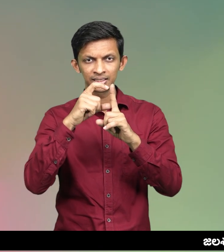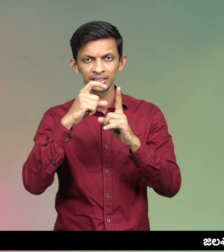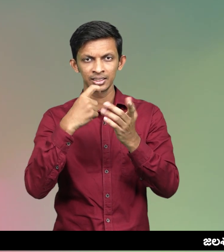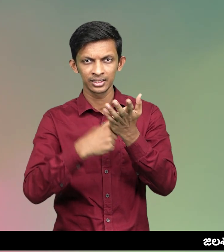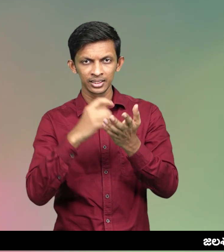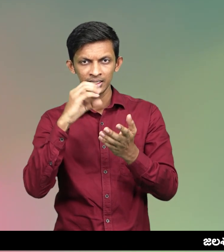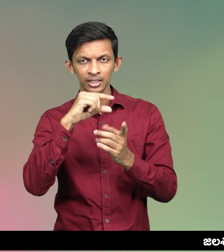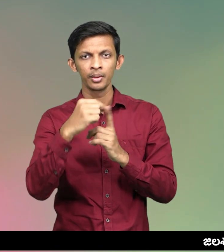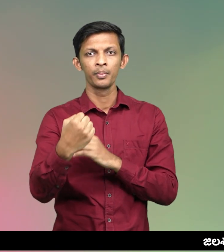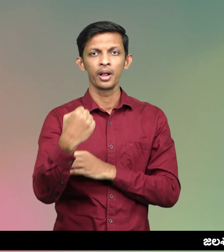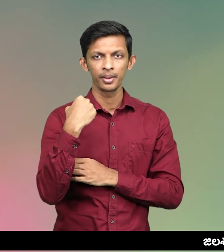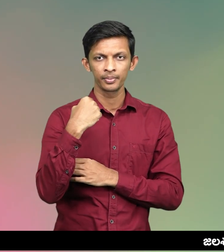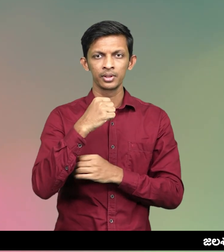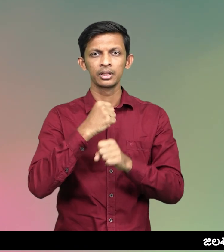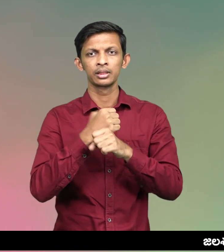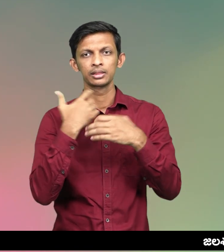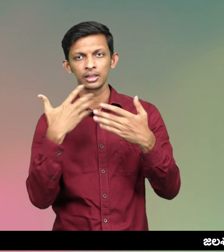జలశక్తి, తరం మొదలైనవి.